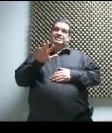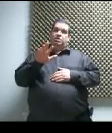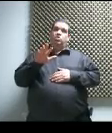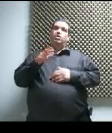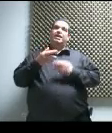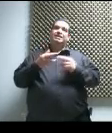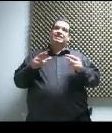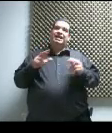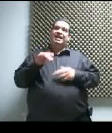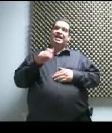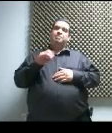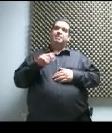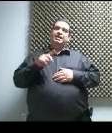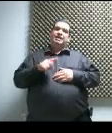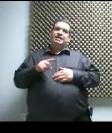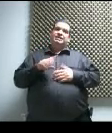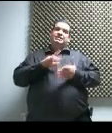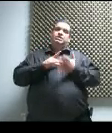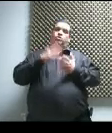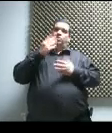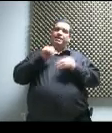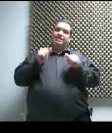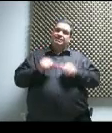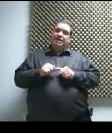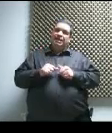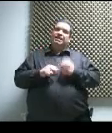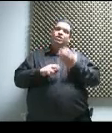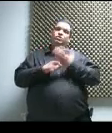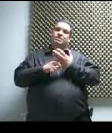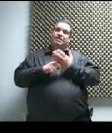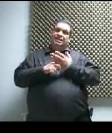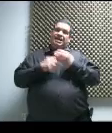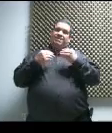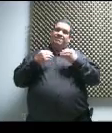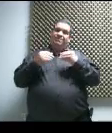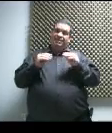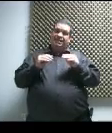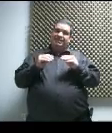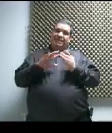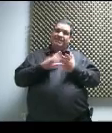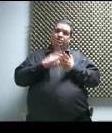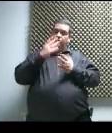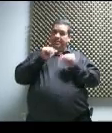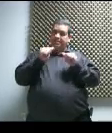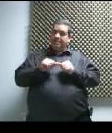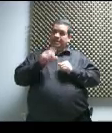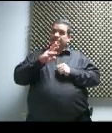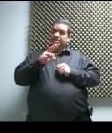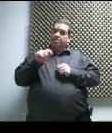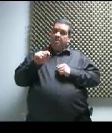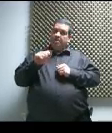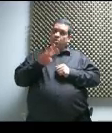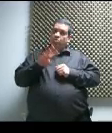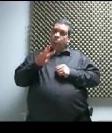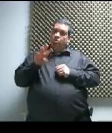Sala René Marquez, Centro de Bellas Artes. Los boletos, como siempre, a la venta en el Centro de Bellas Artes, 620